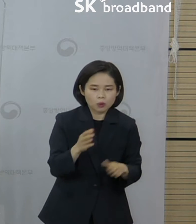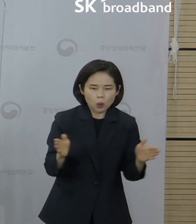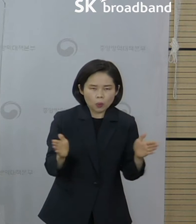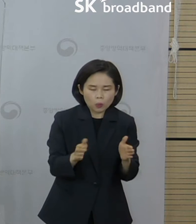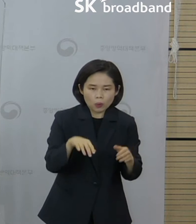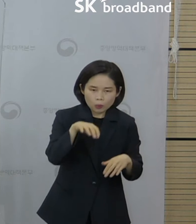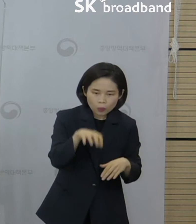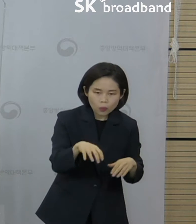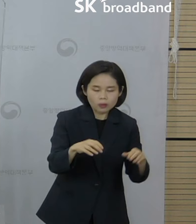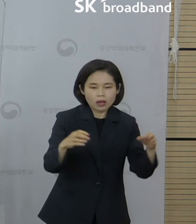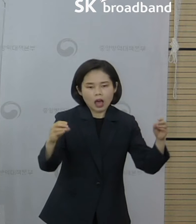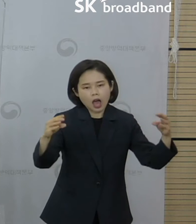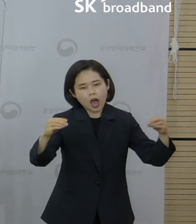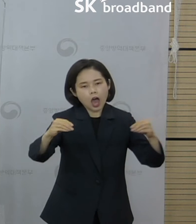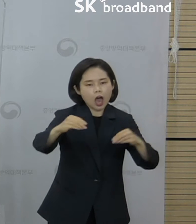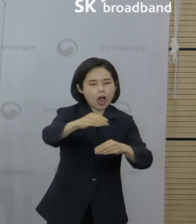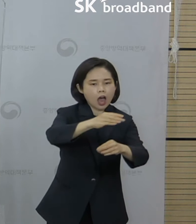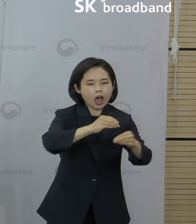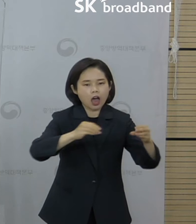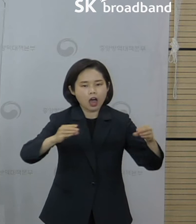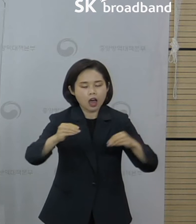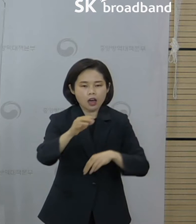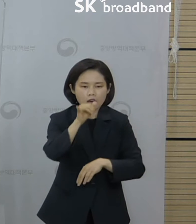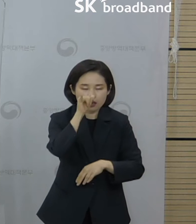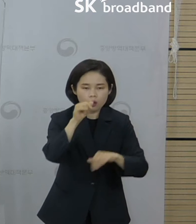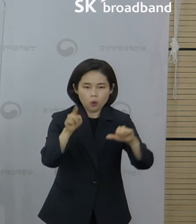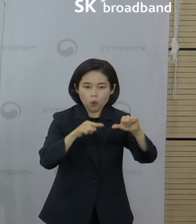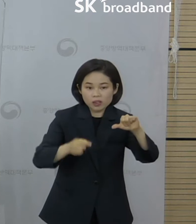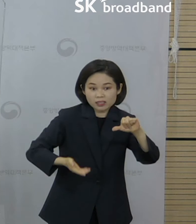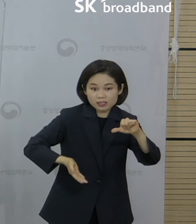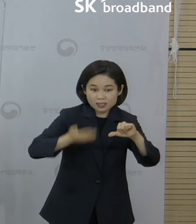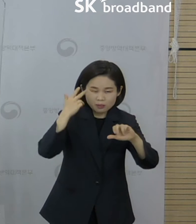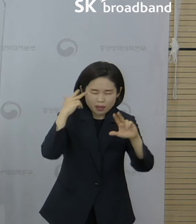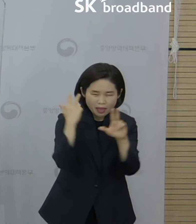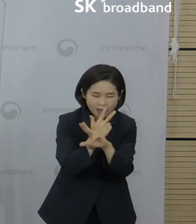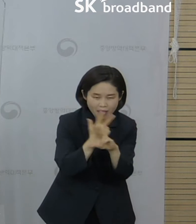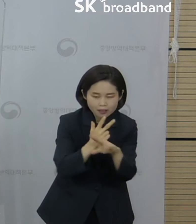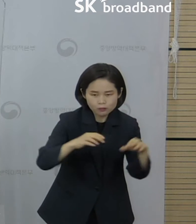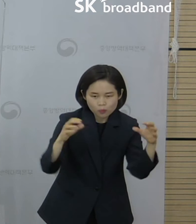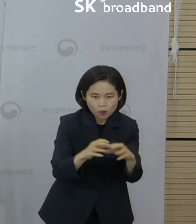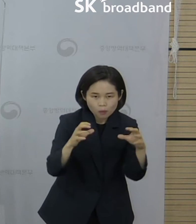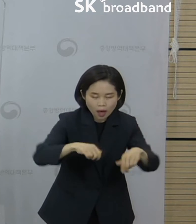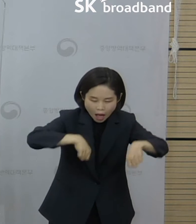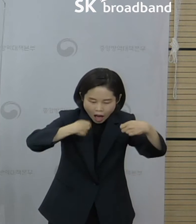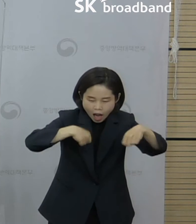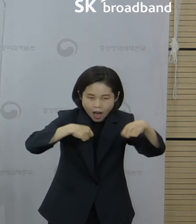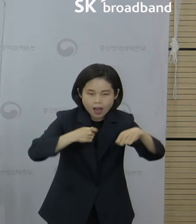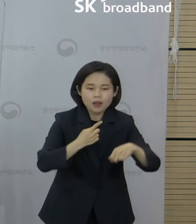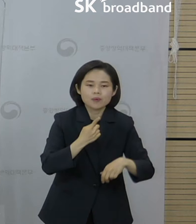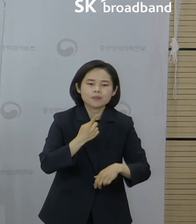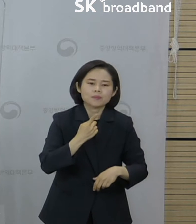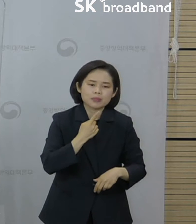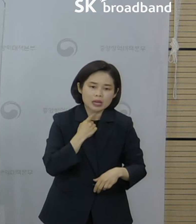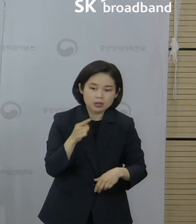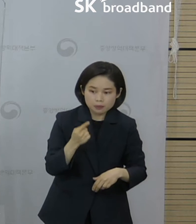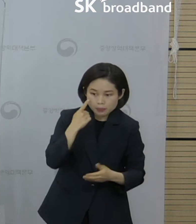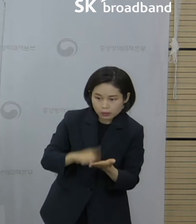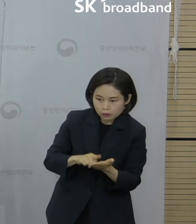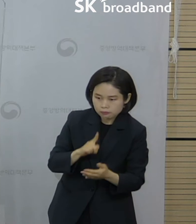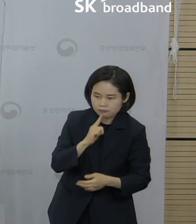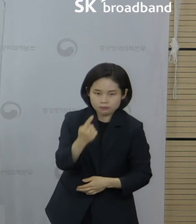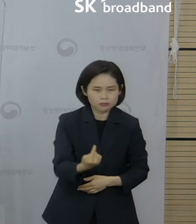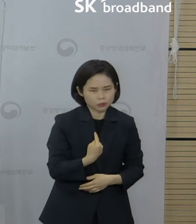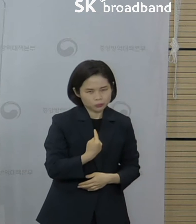공간에서 대화를 하는 사례, 5인 이상이 매주 단체 회식을 한 사례 등이